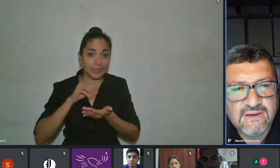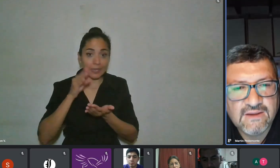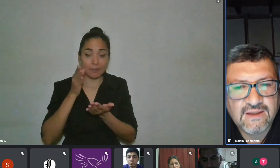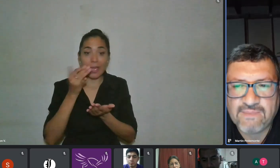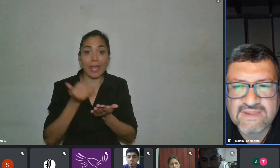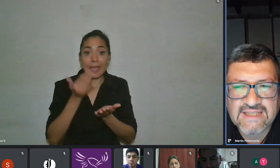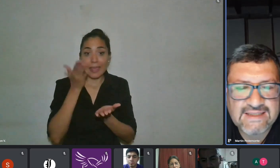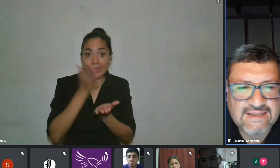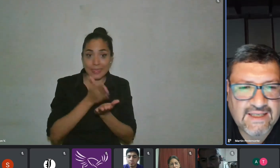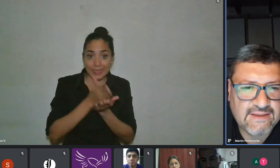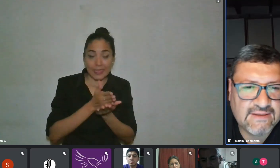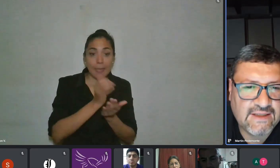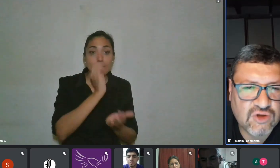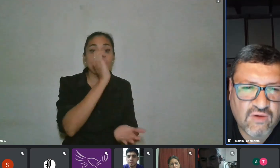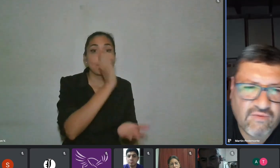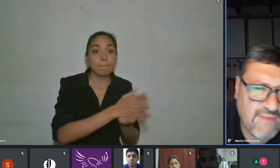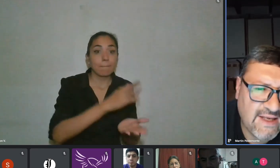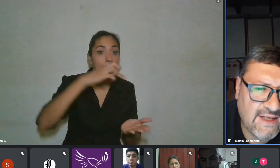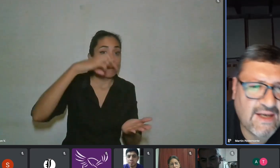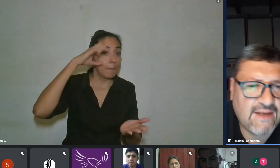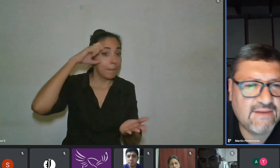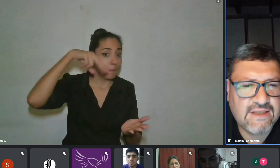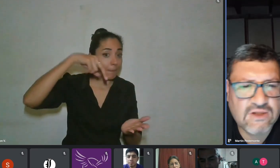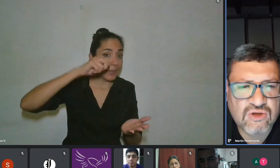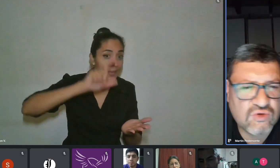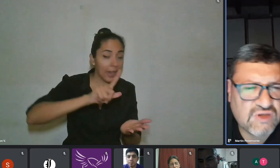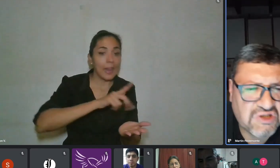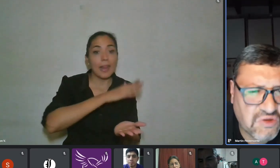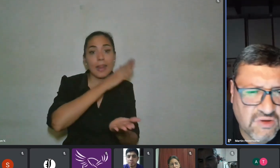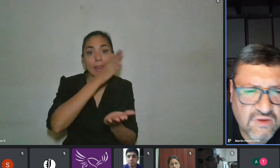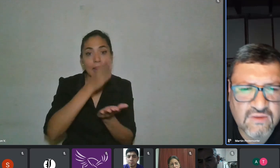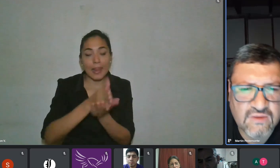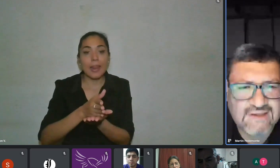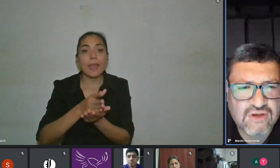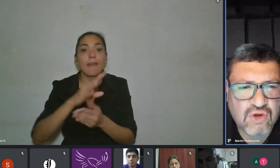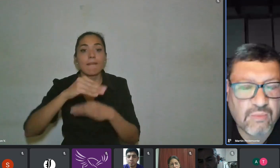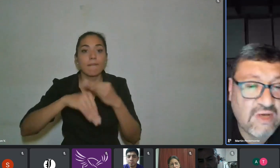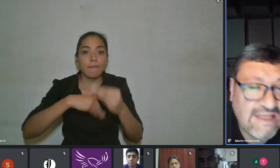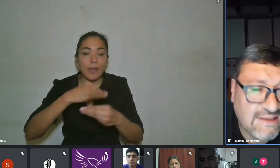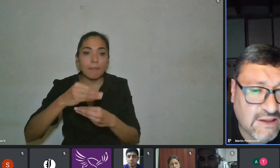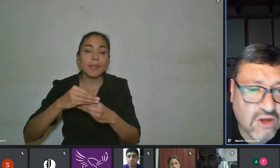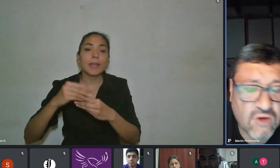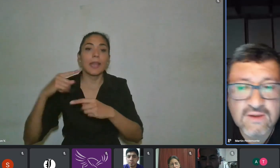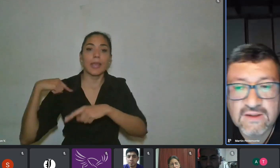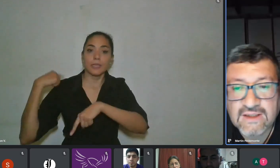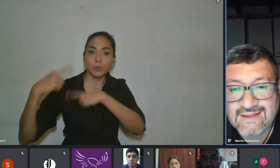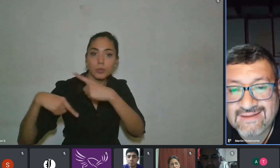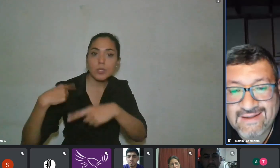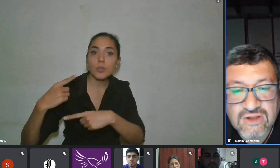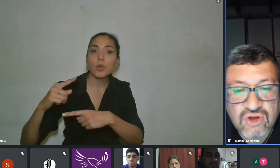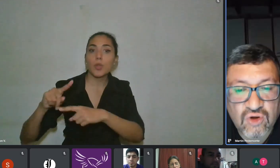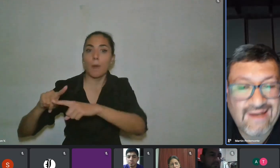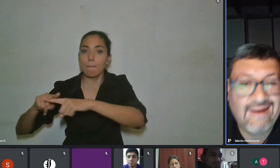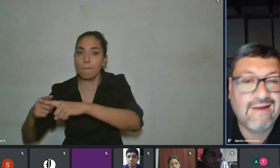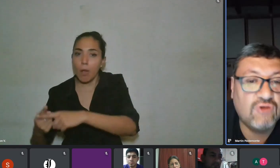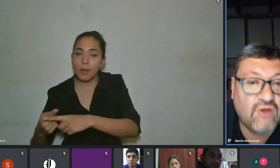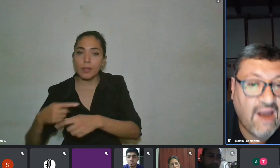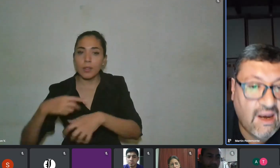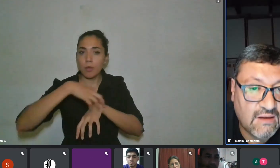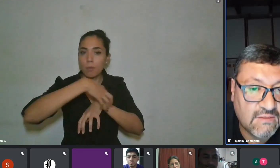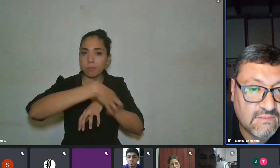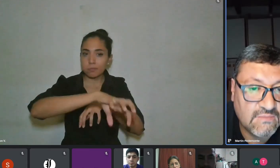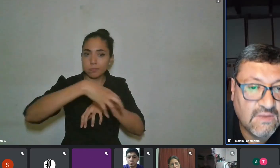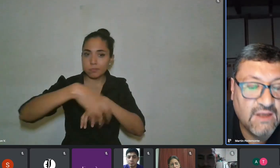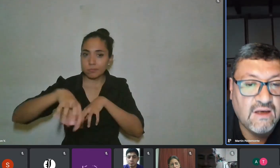penal, especialistas en derecho de familia, en derecho sucesorio, en derecho político, en derecho